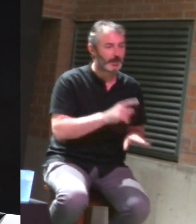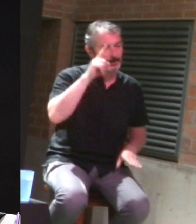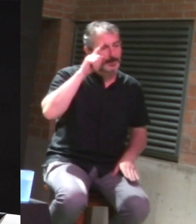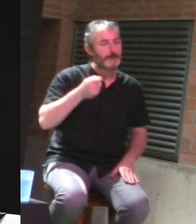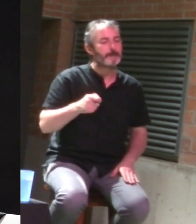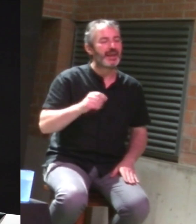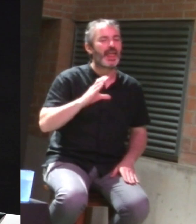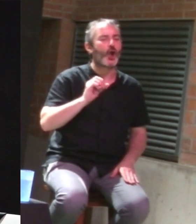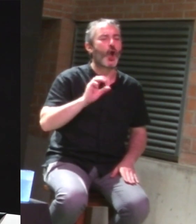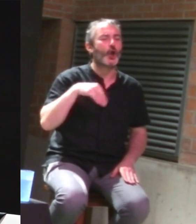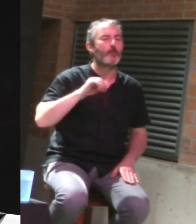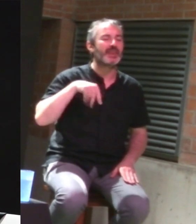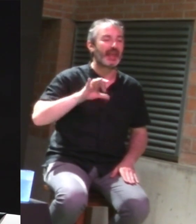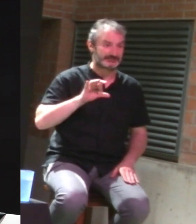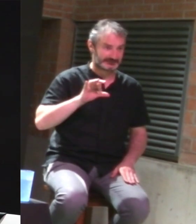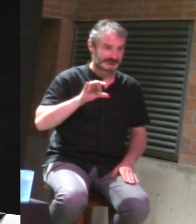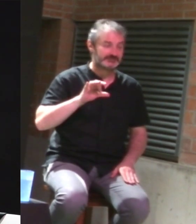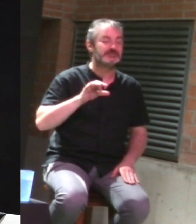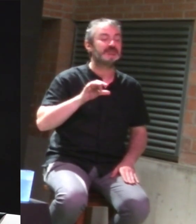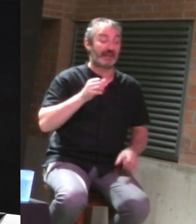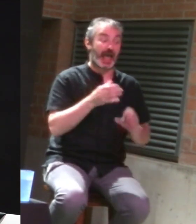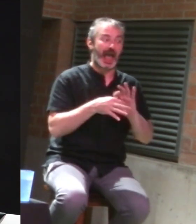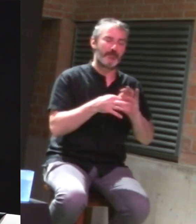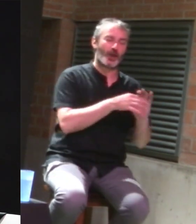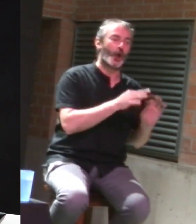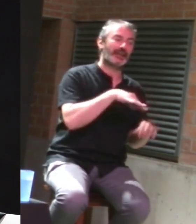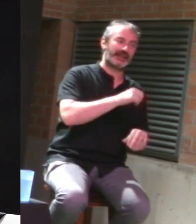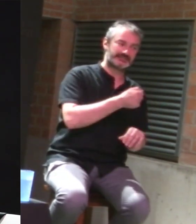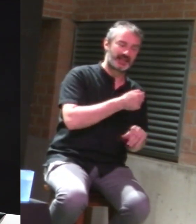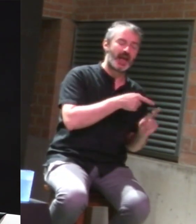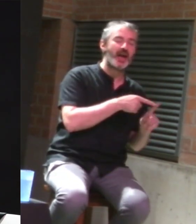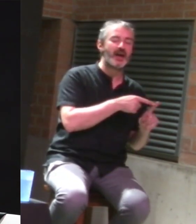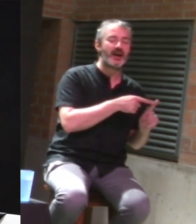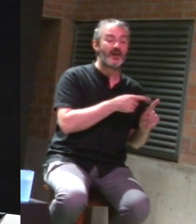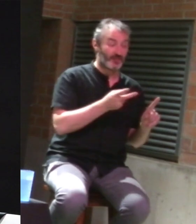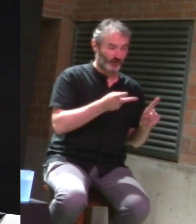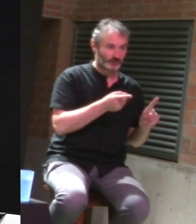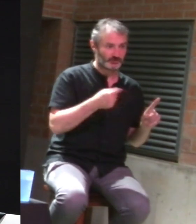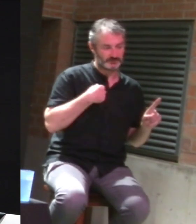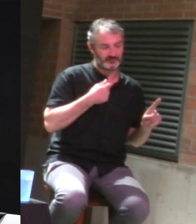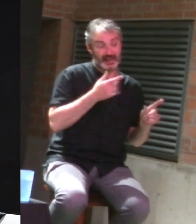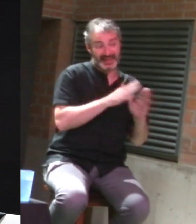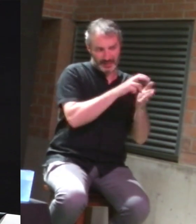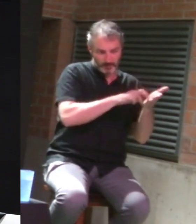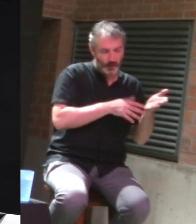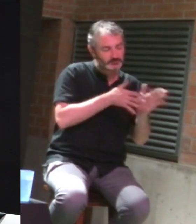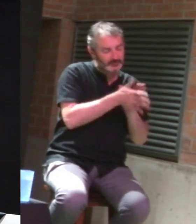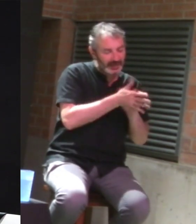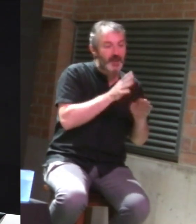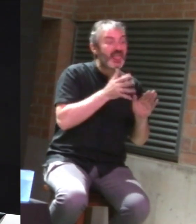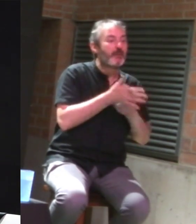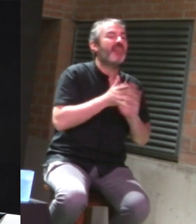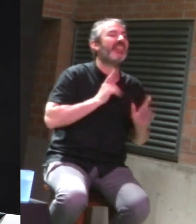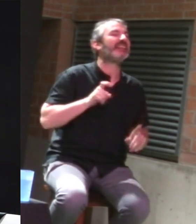de Montjuïc, gran amic de la Teresa Claramunt, té tota una obra dedicada a les xinxes de fàbrica, perquè